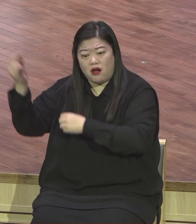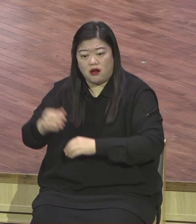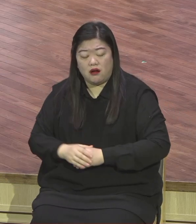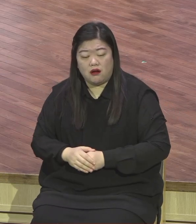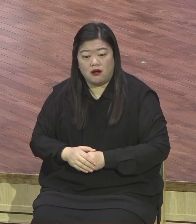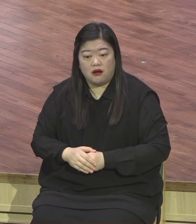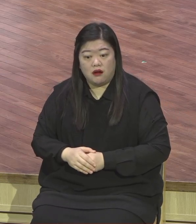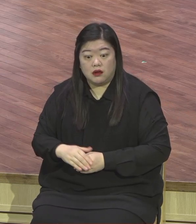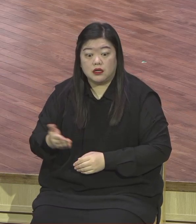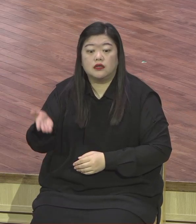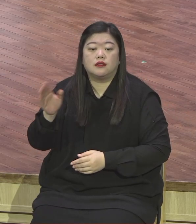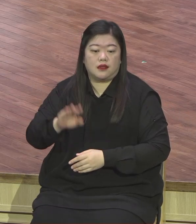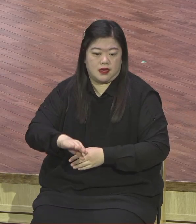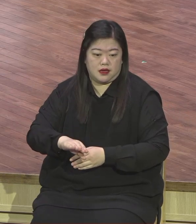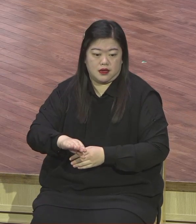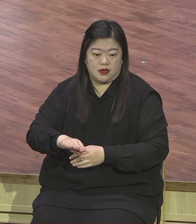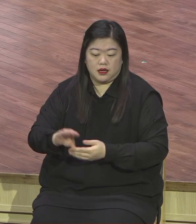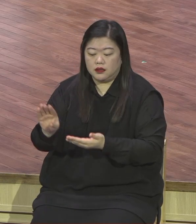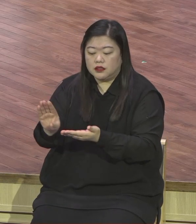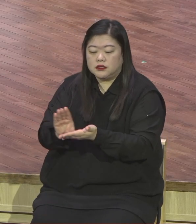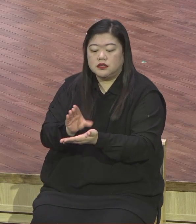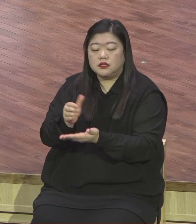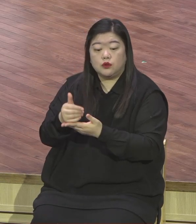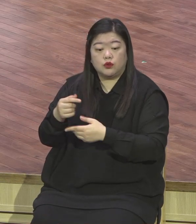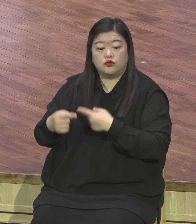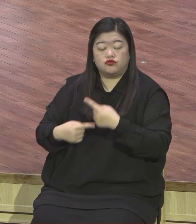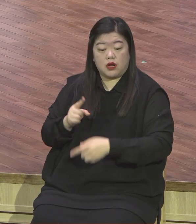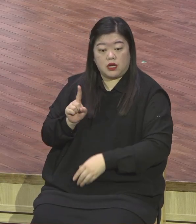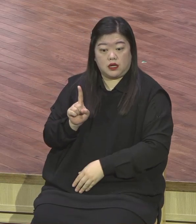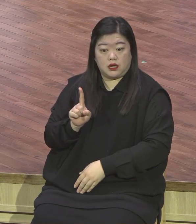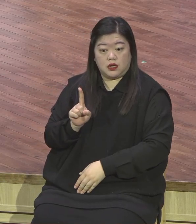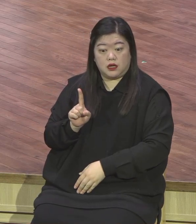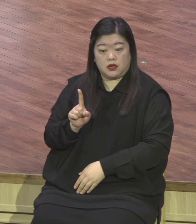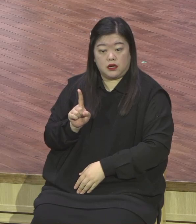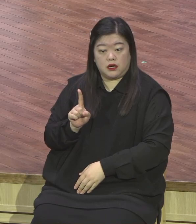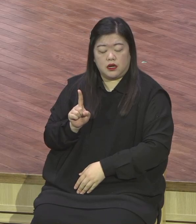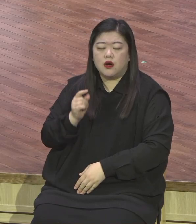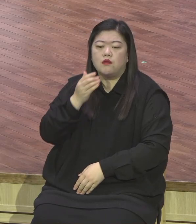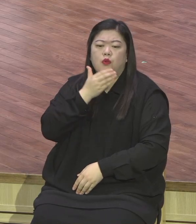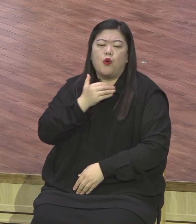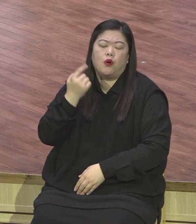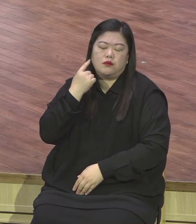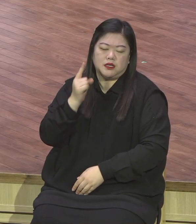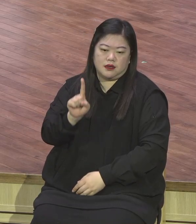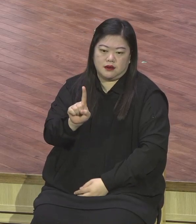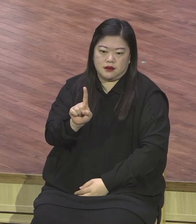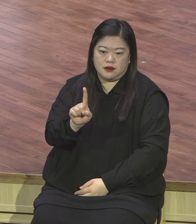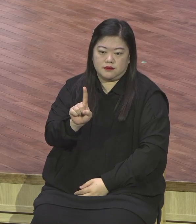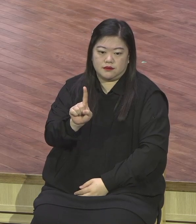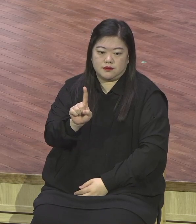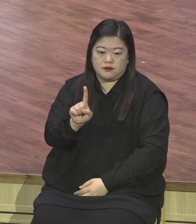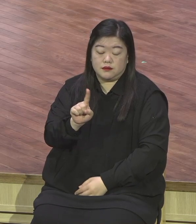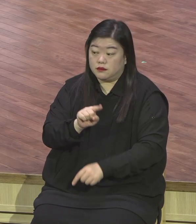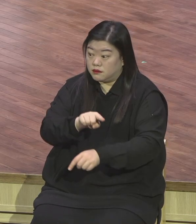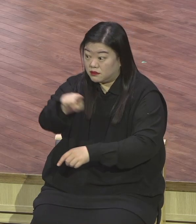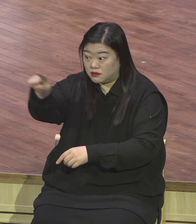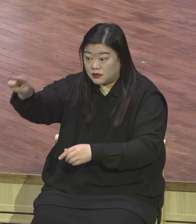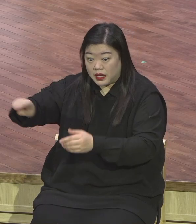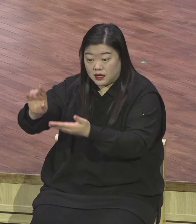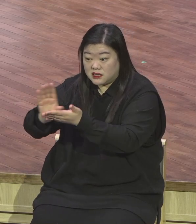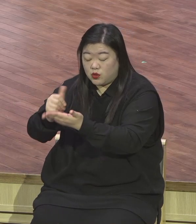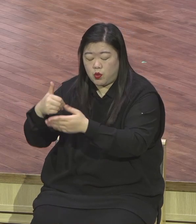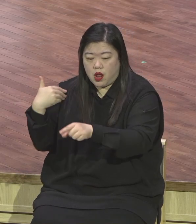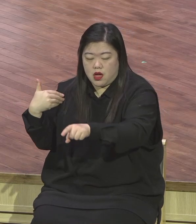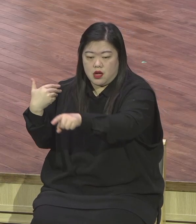근데 인간의 근본 문제 해결은 복음밖에 없습니다 복음이 예수가 글씨도 할